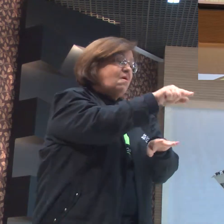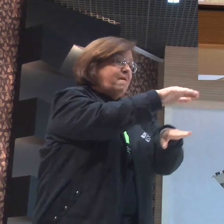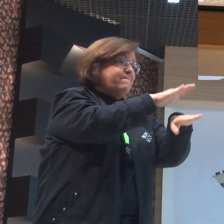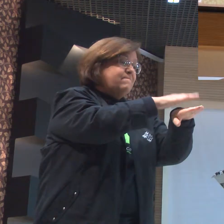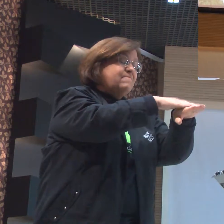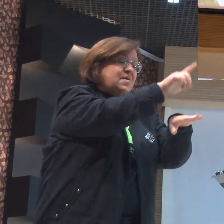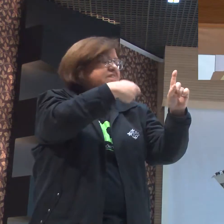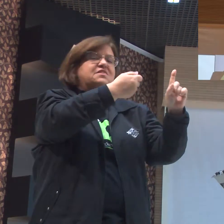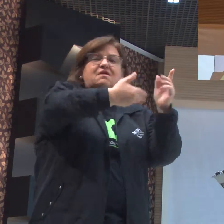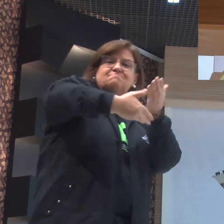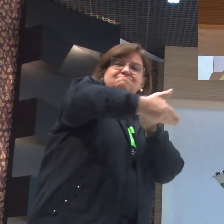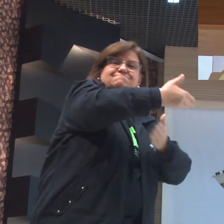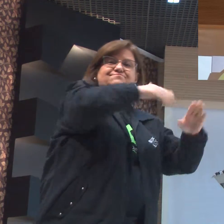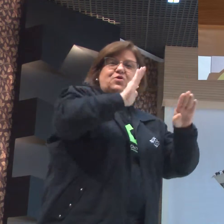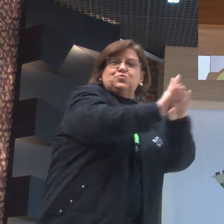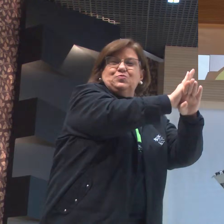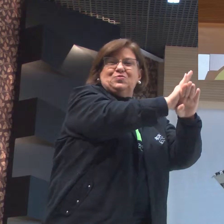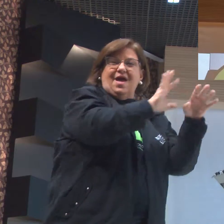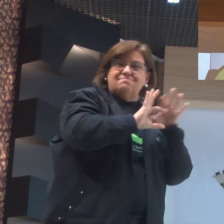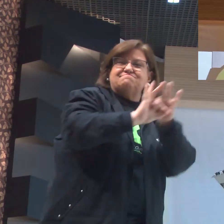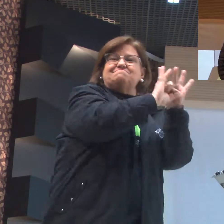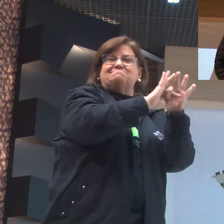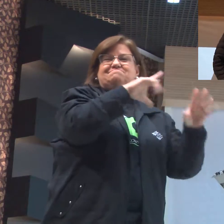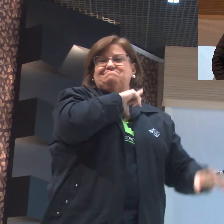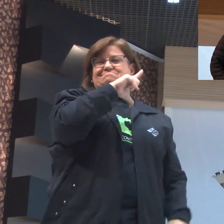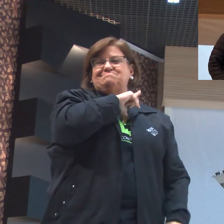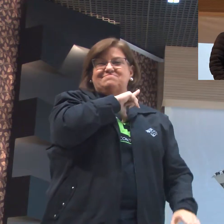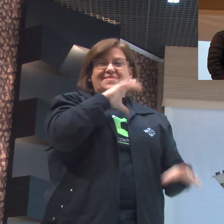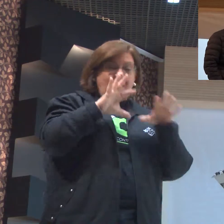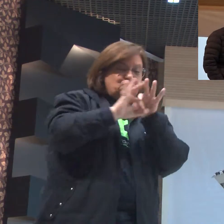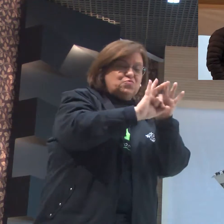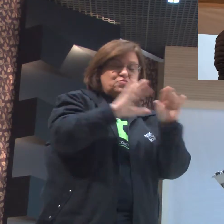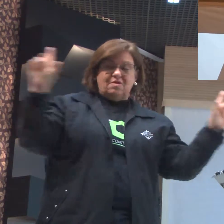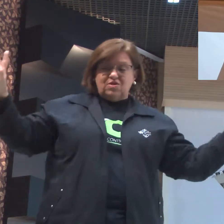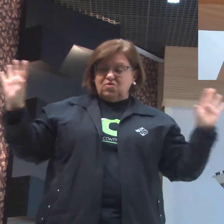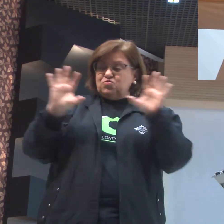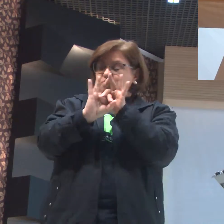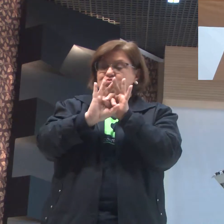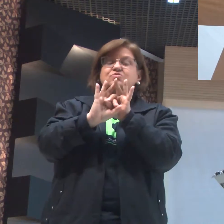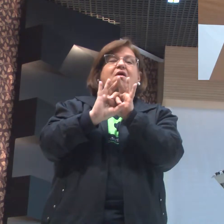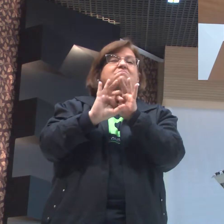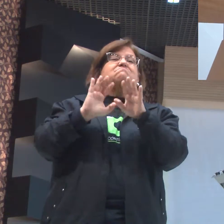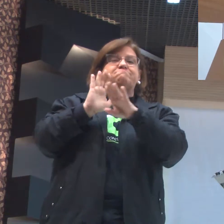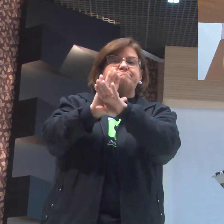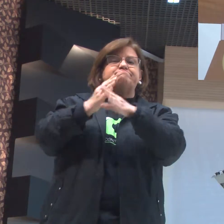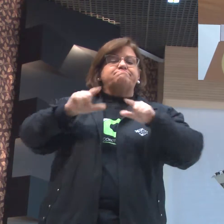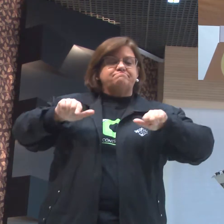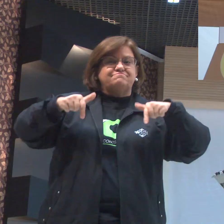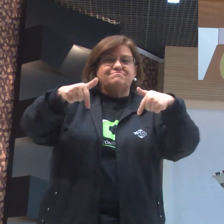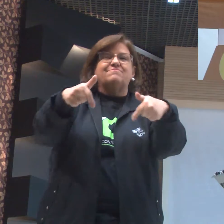contribuir? Diga, Kátia. Ok, solidariedade contribui unindo pessoas para a realização dos objetivos,